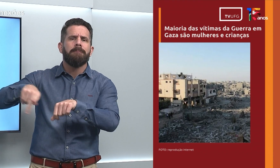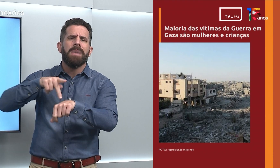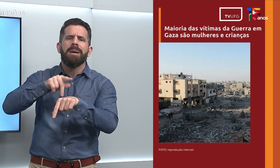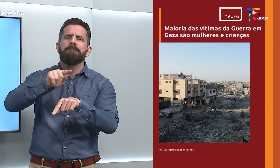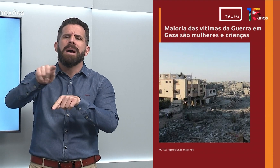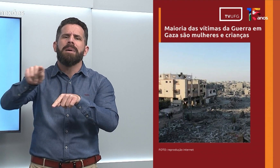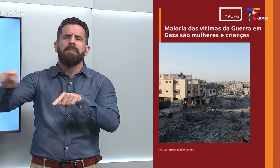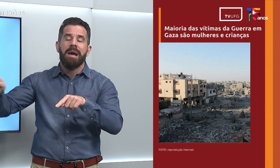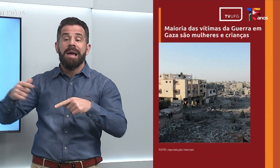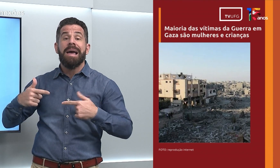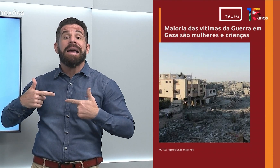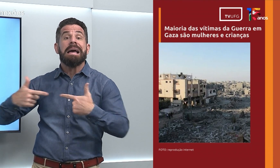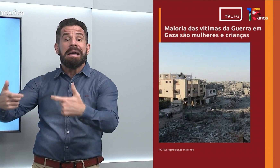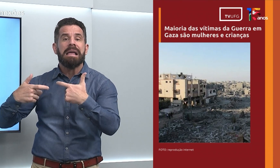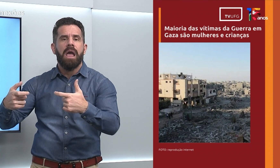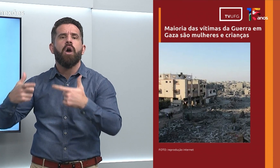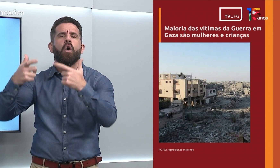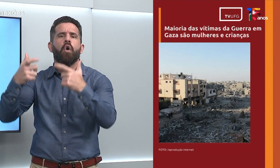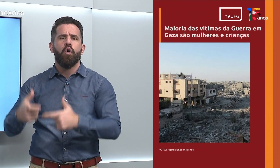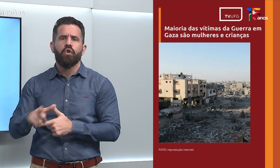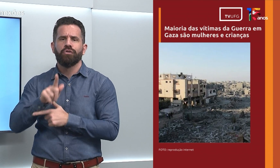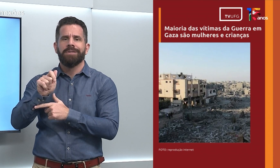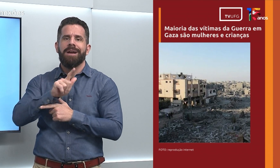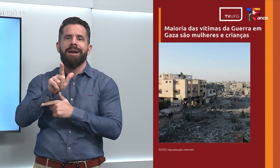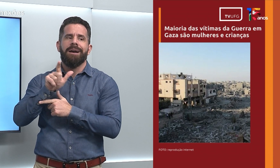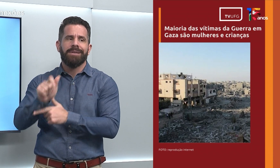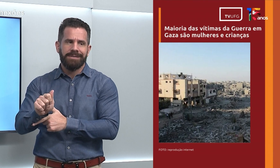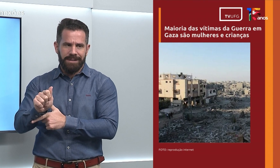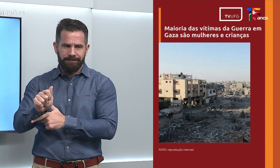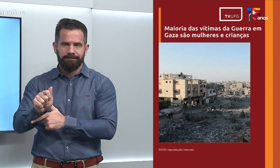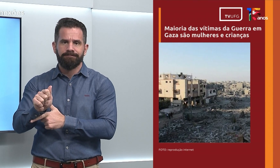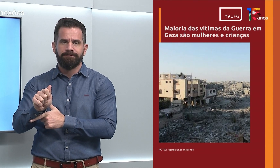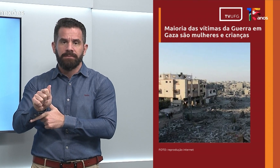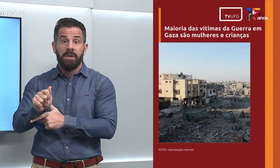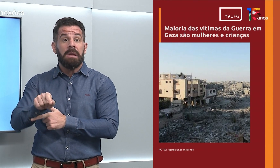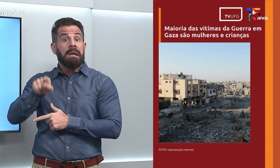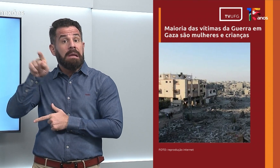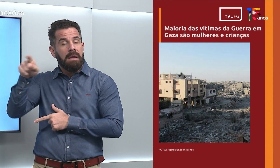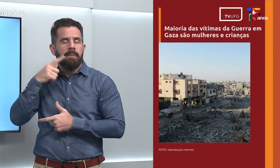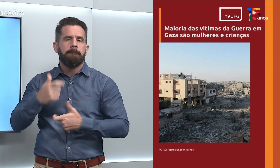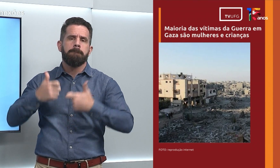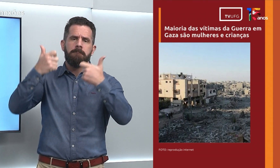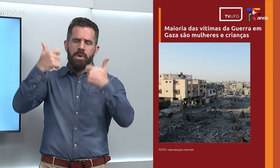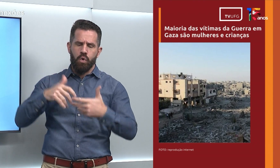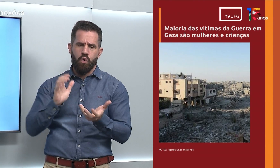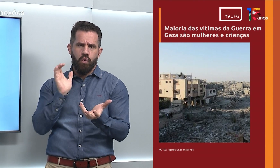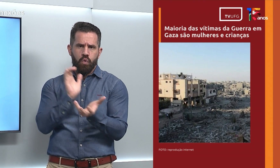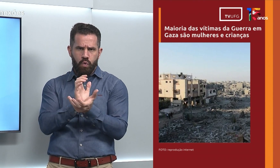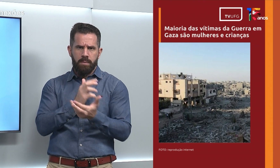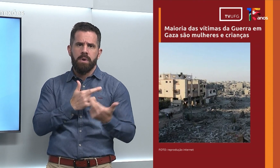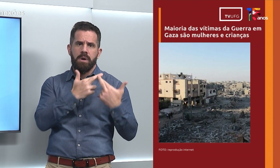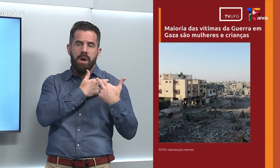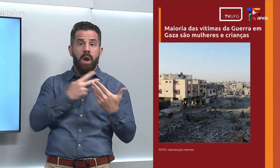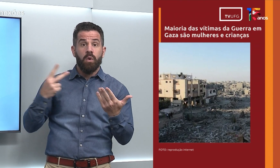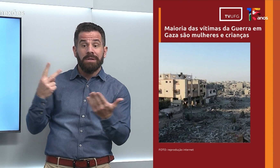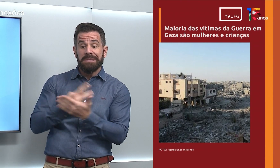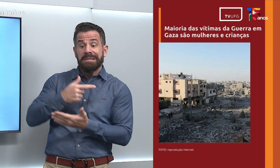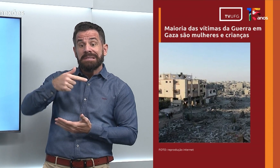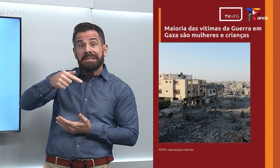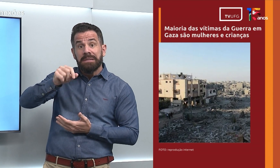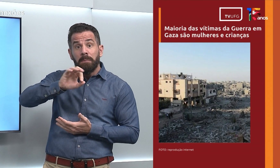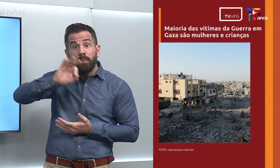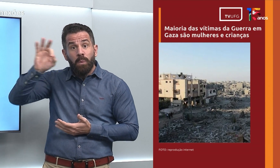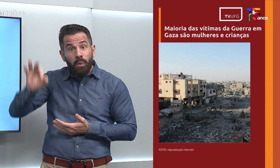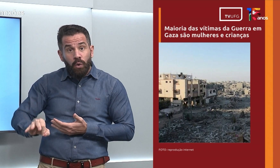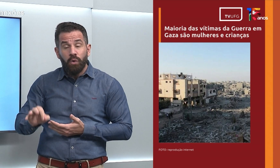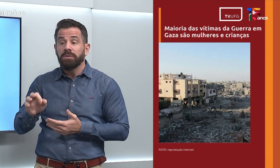ocorridos na guerra em Gaza. Ele afirmou que quase 70% das vítimas mortais são mulheres